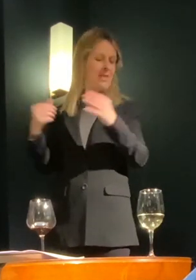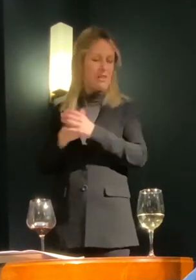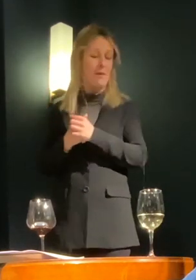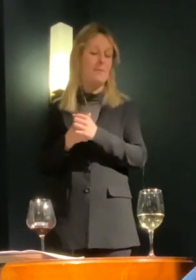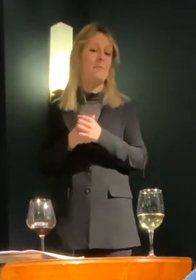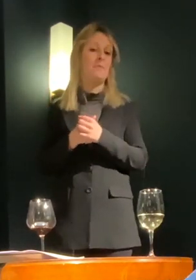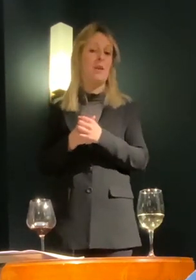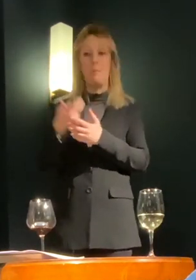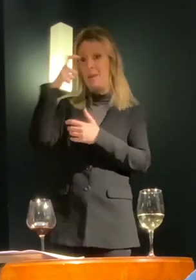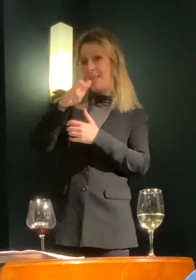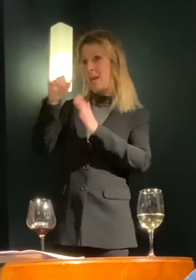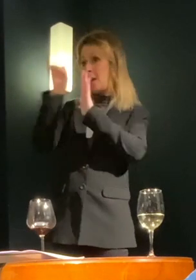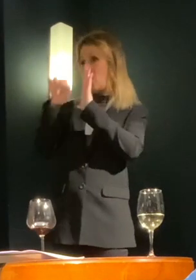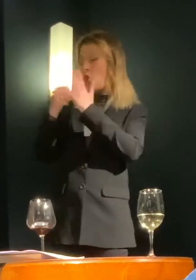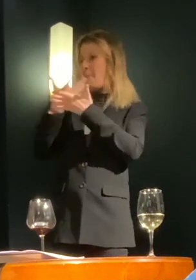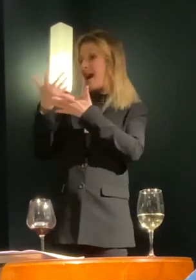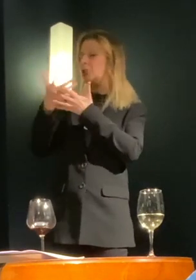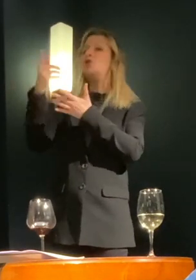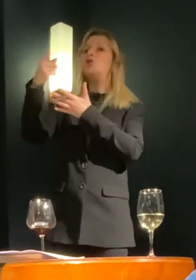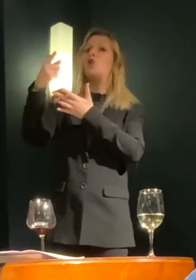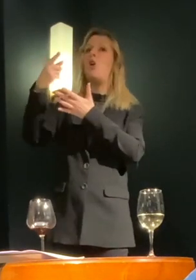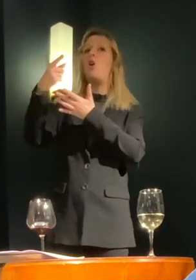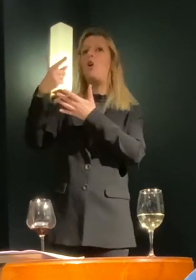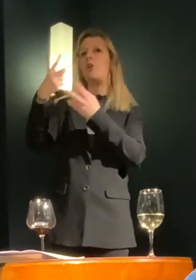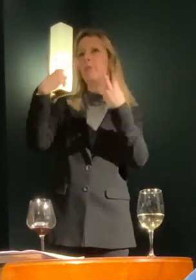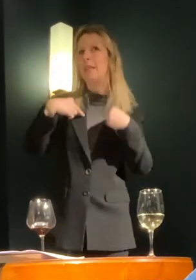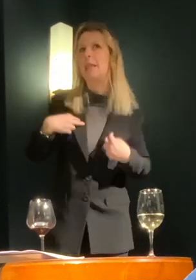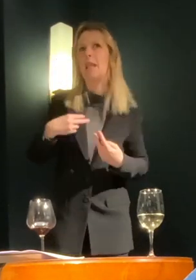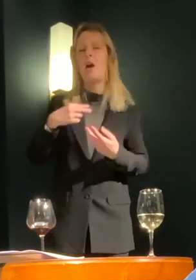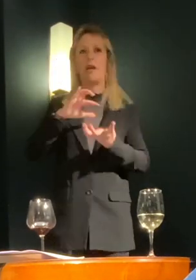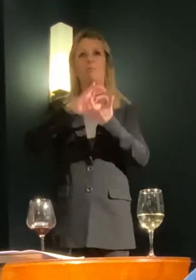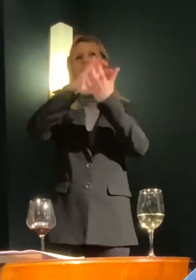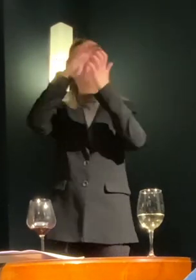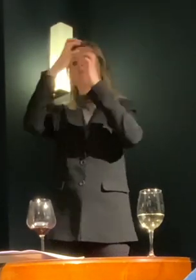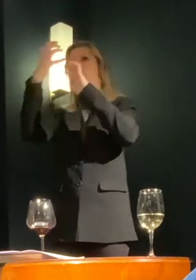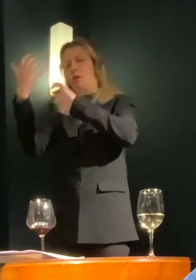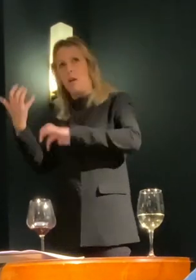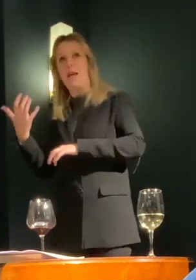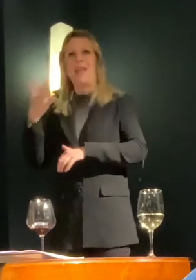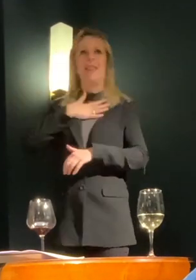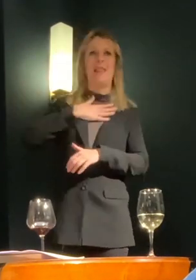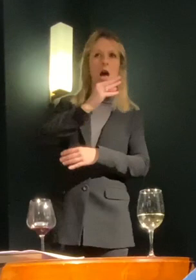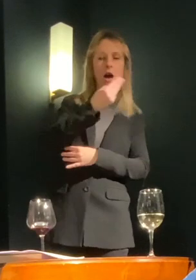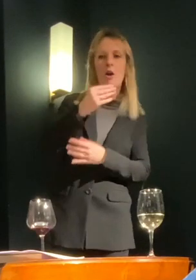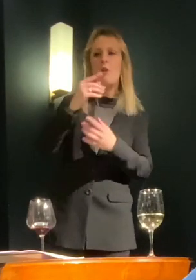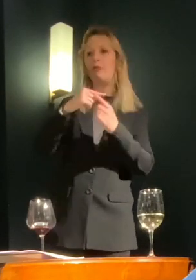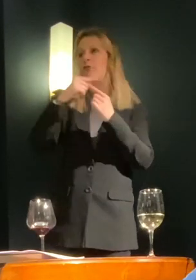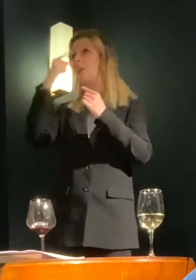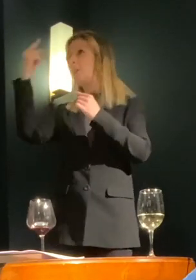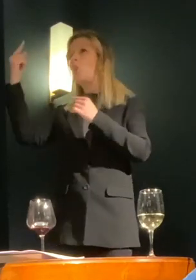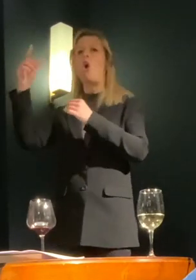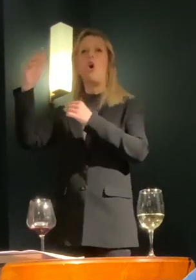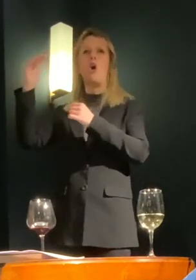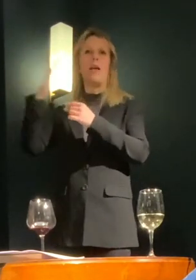vite che si evolvono e partono dall'adolescenza e finiscono in piena età adulta. Però sono quattro persone che hanno